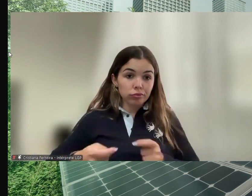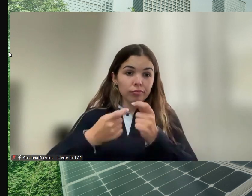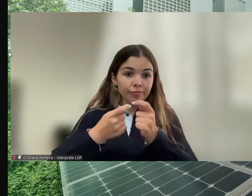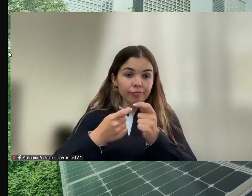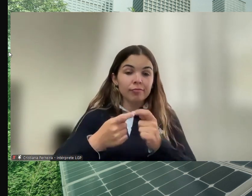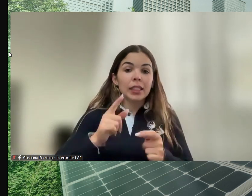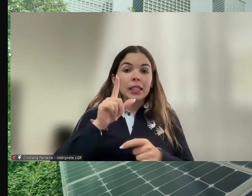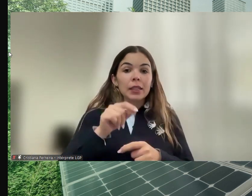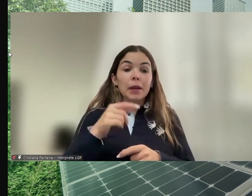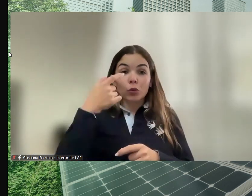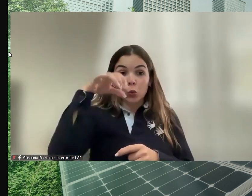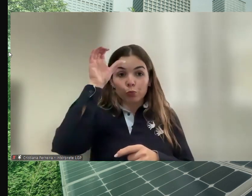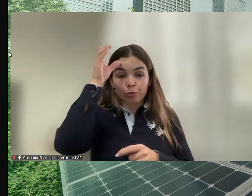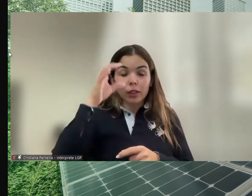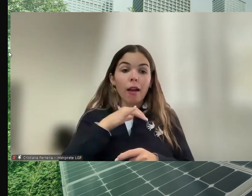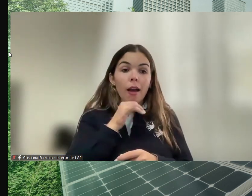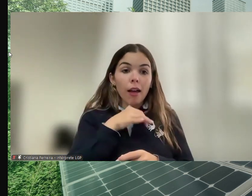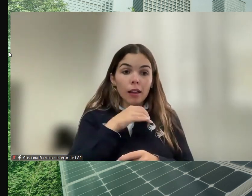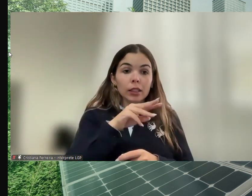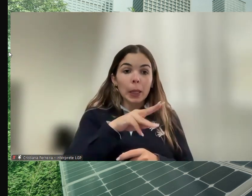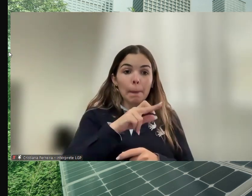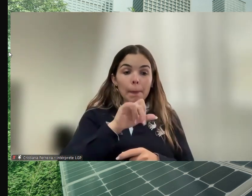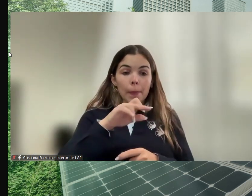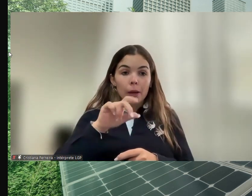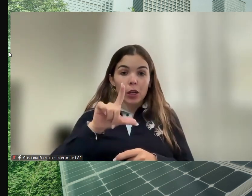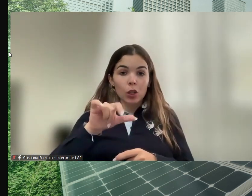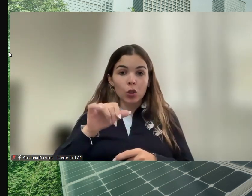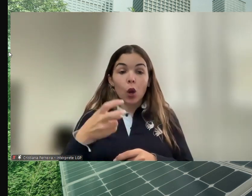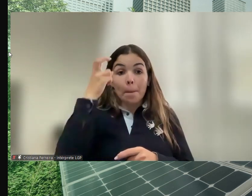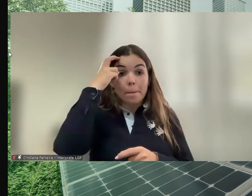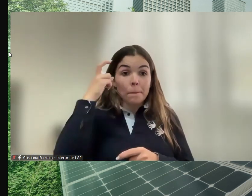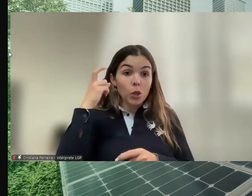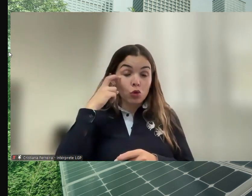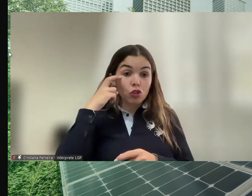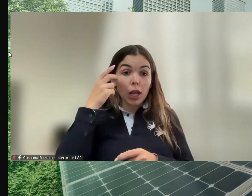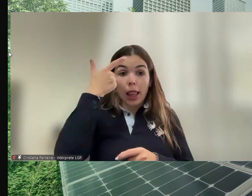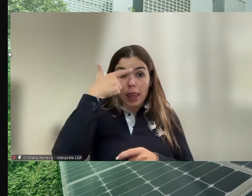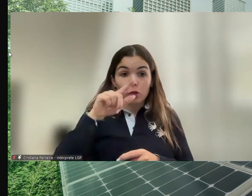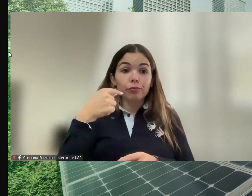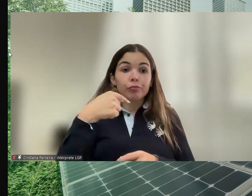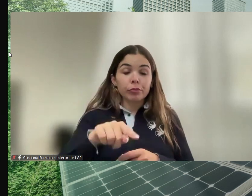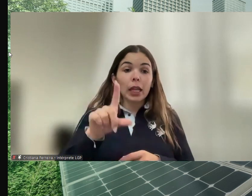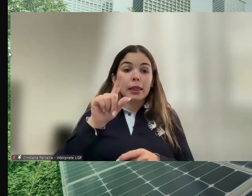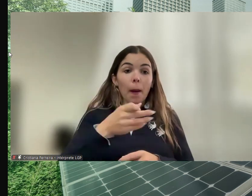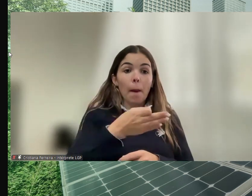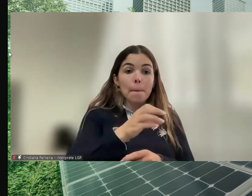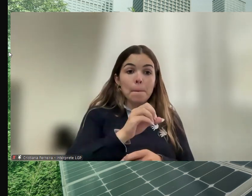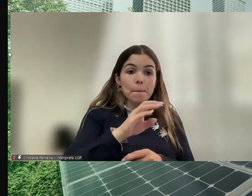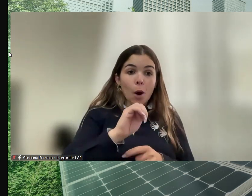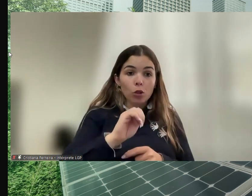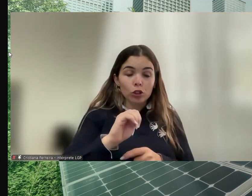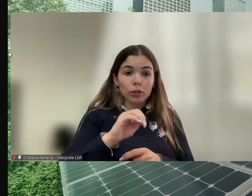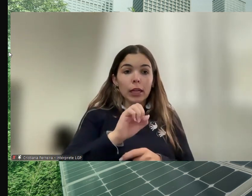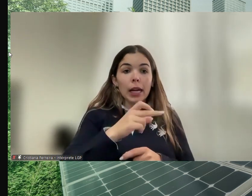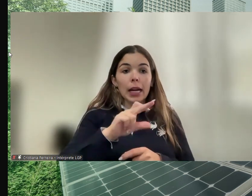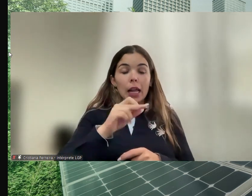Inteligente Algarve. A Maria de Lourdes é licenciada em Biologia pela Universidade de Lisboa, tem uma pós-graduação em Direito e Políticas de Ambiente